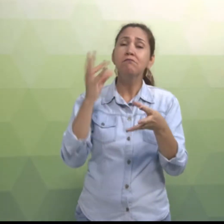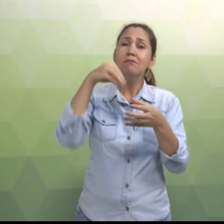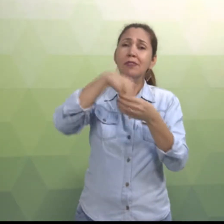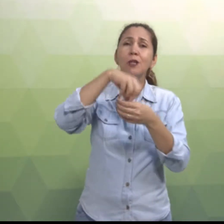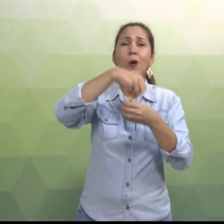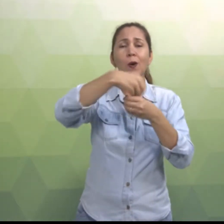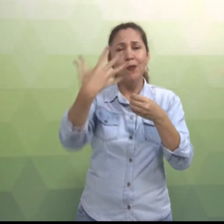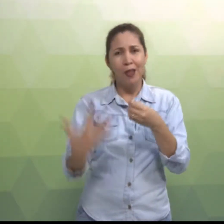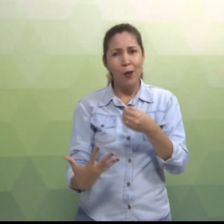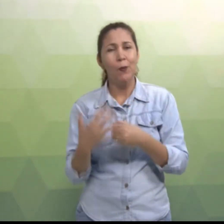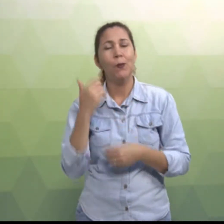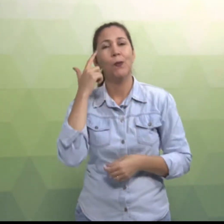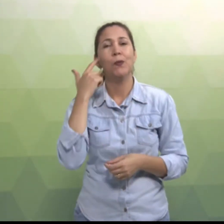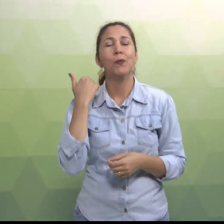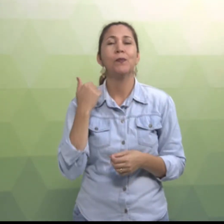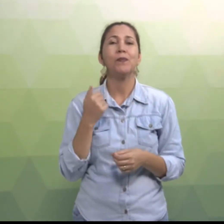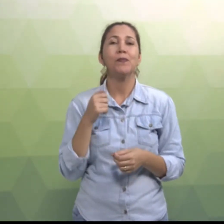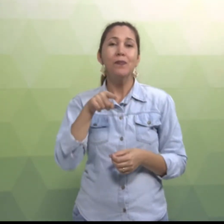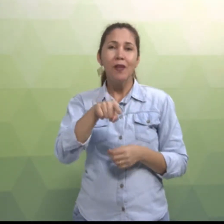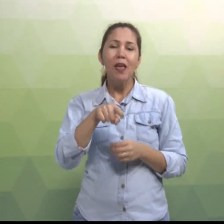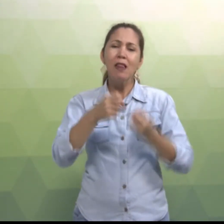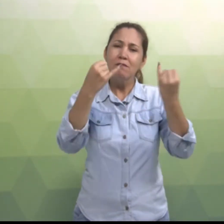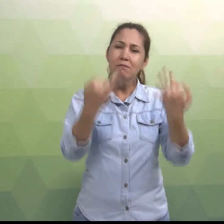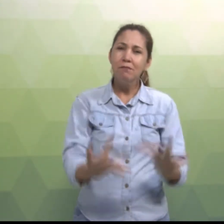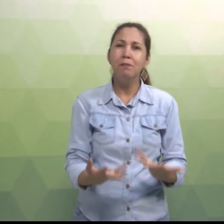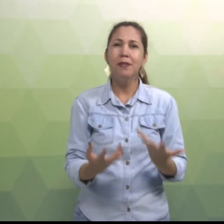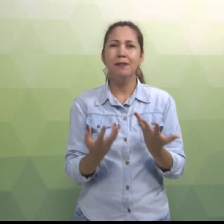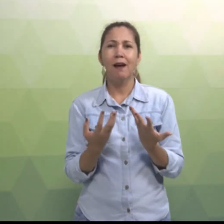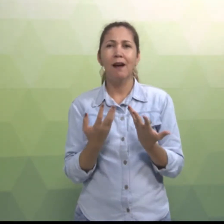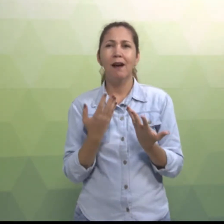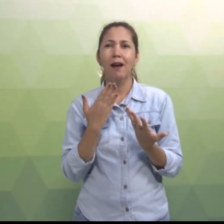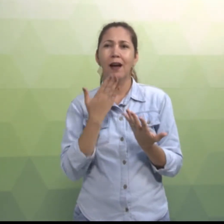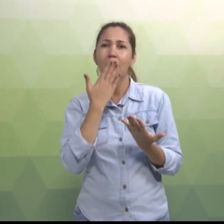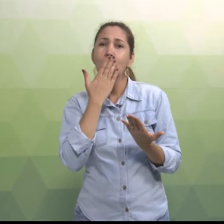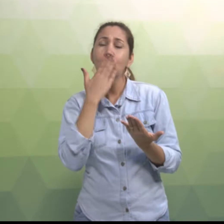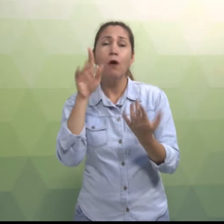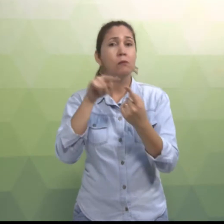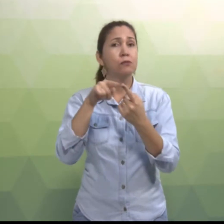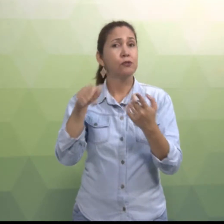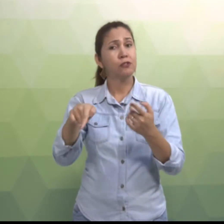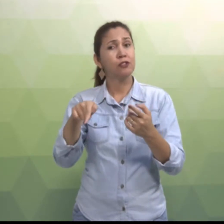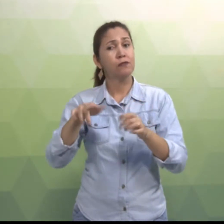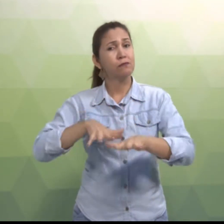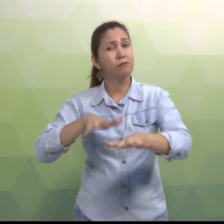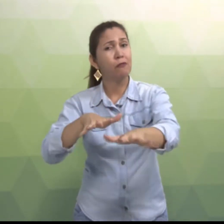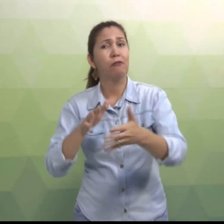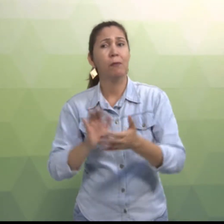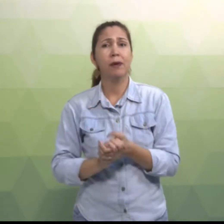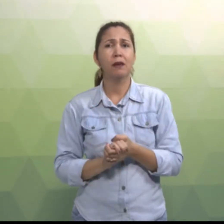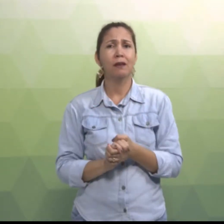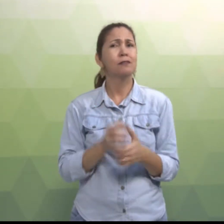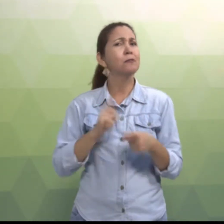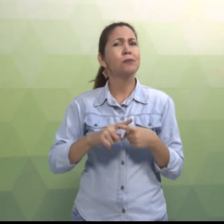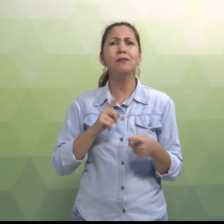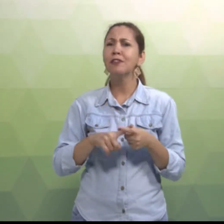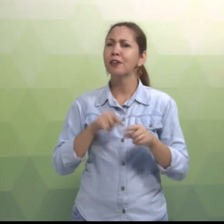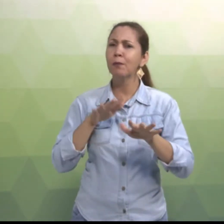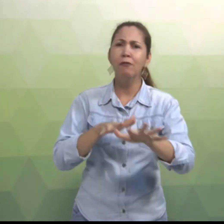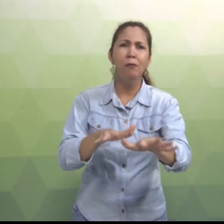que ela saiba qual é o objetivo disso. Então, os movimentos surdos pode ser um conteúdo. E mostrar a ela qual é o objetivo